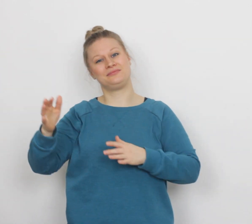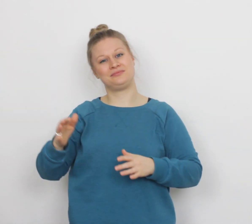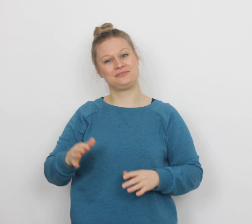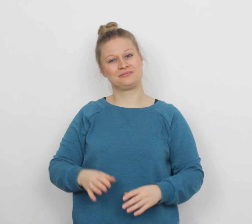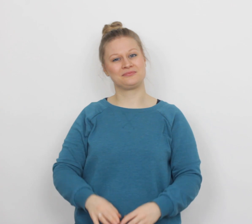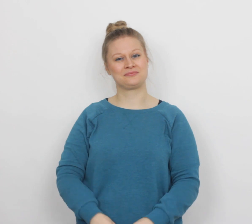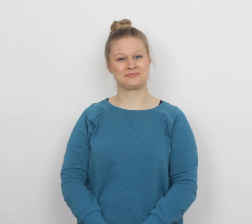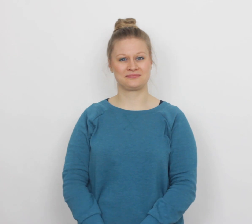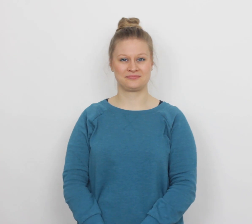MUZIEK